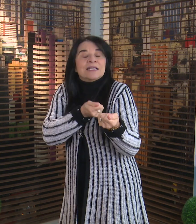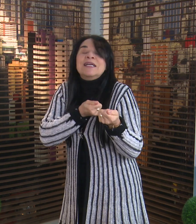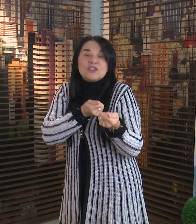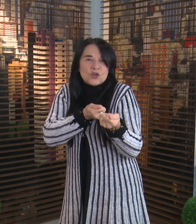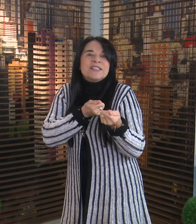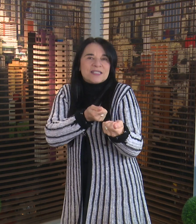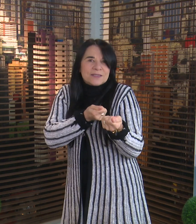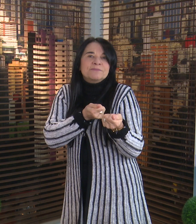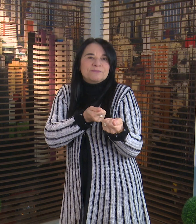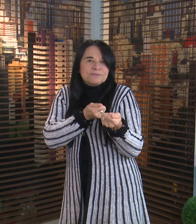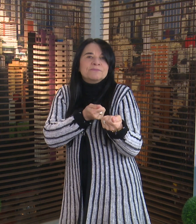tentações.